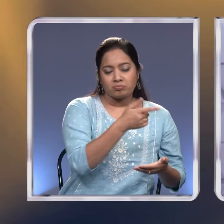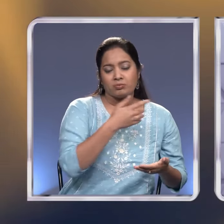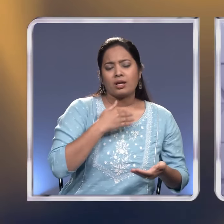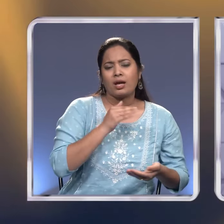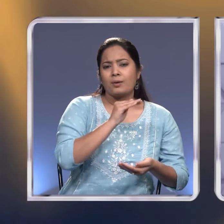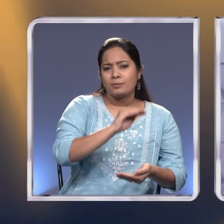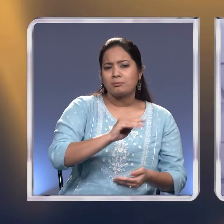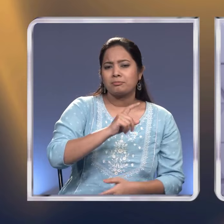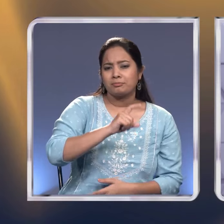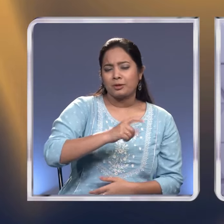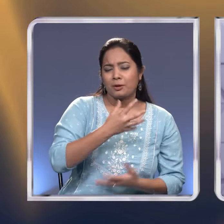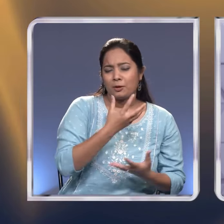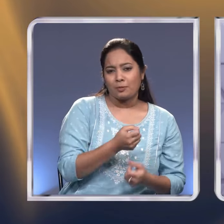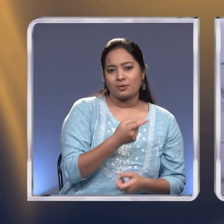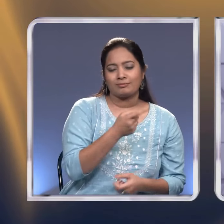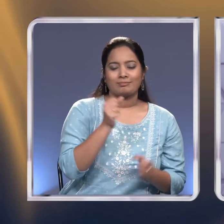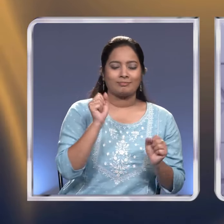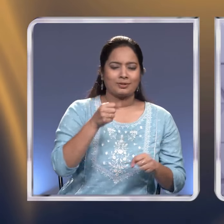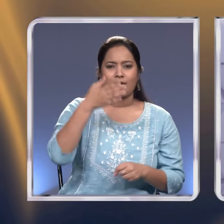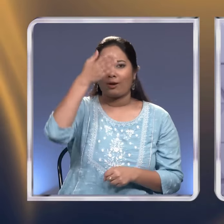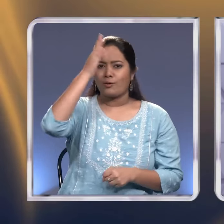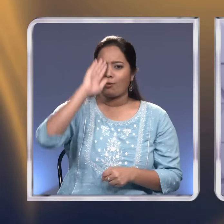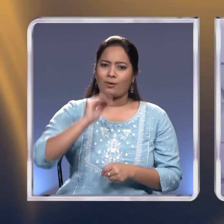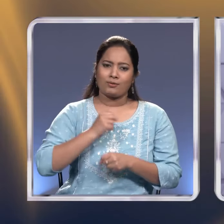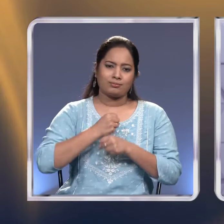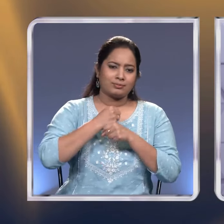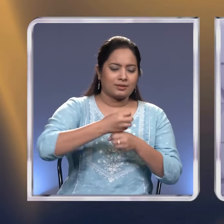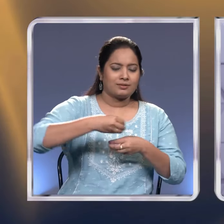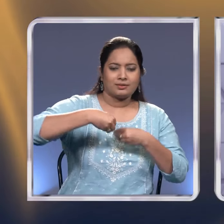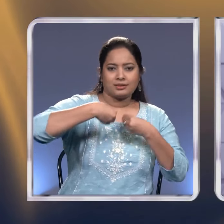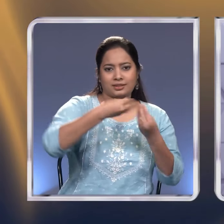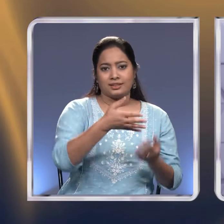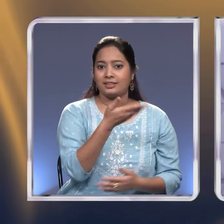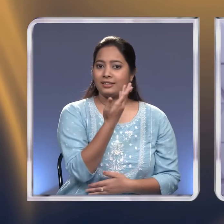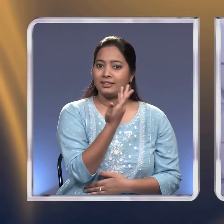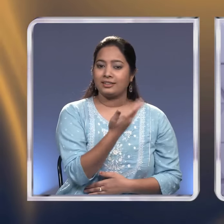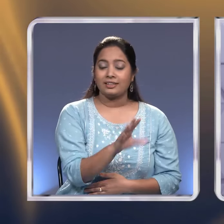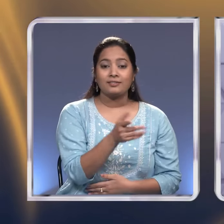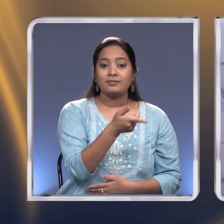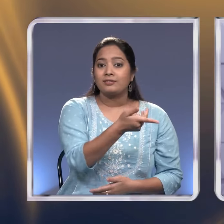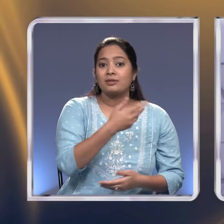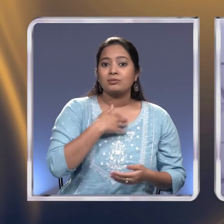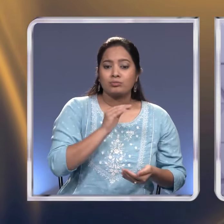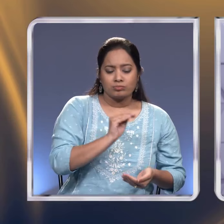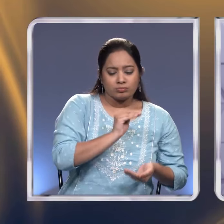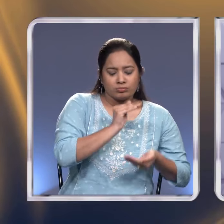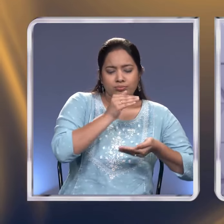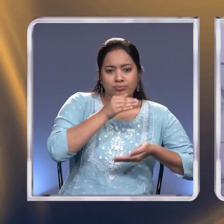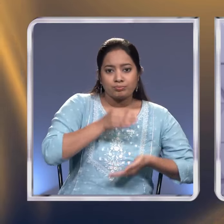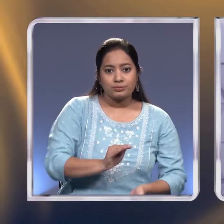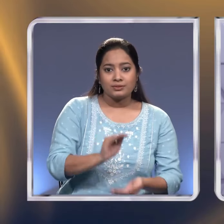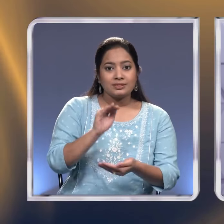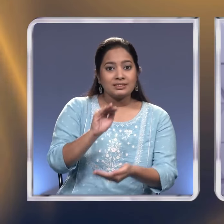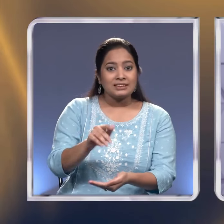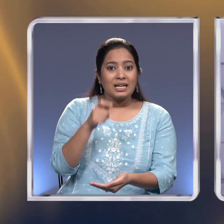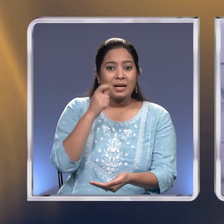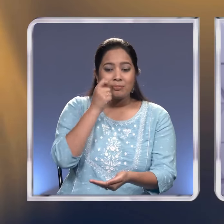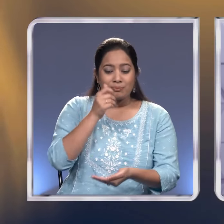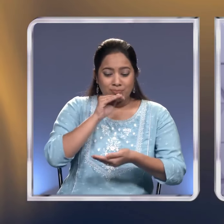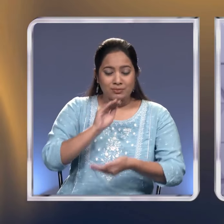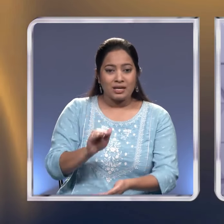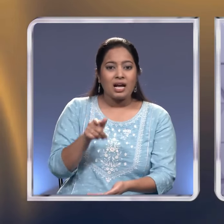बच्चे के साथ नवाजे और ऐसा हुआ। परमेश्वर ने इन्हें एक बहुत प्यारा बच्चा दिया, लेकिन इस बच्चे की कुछ स्पेशल